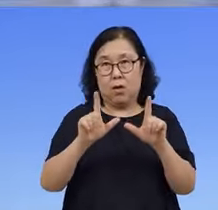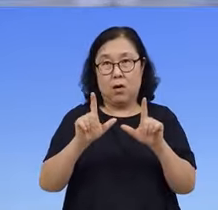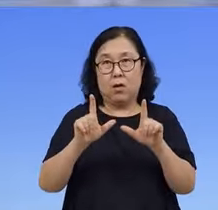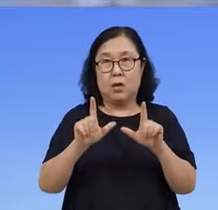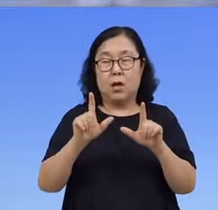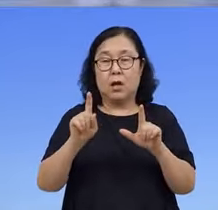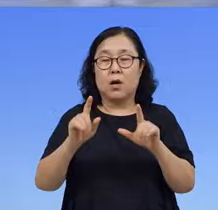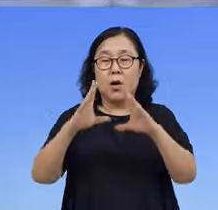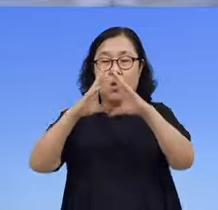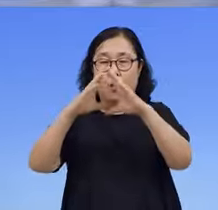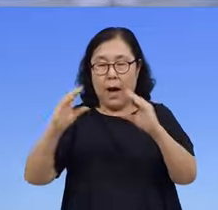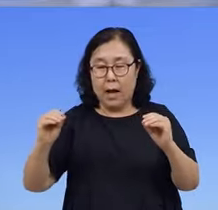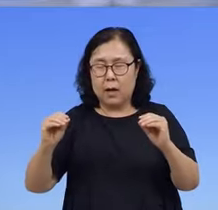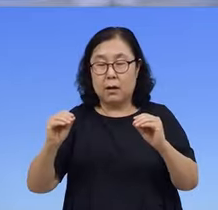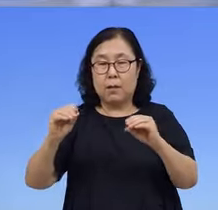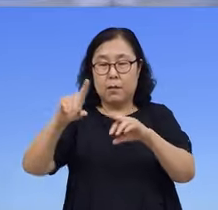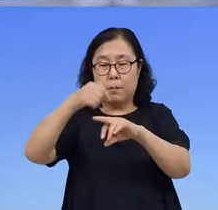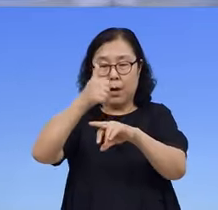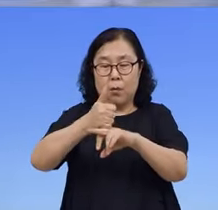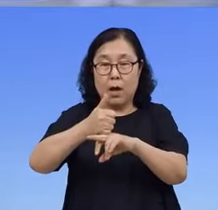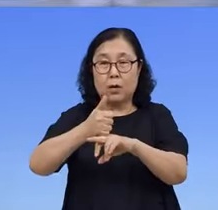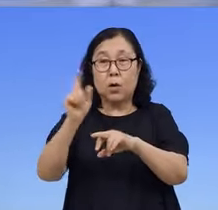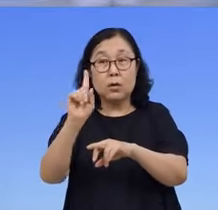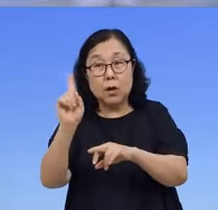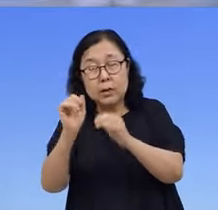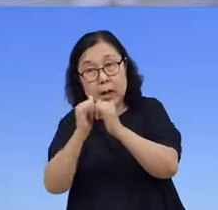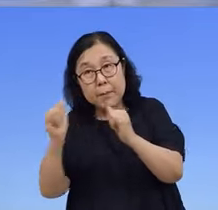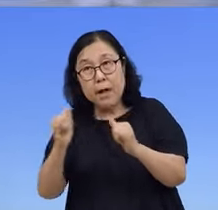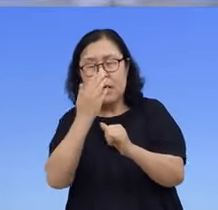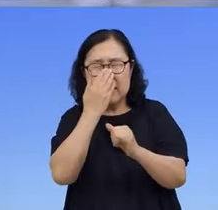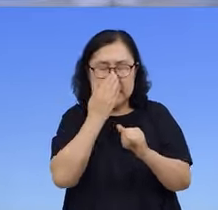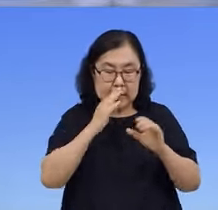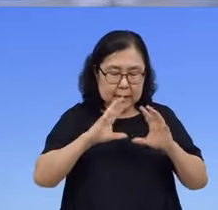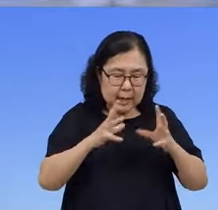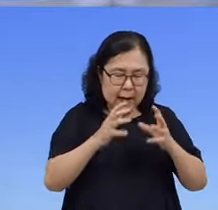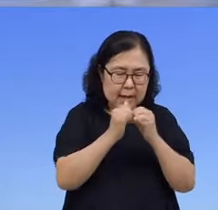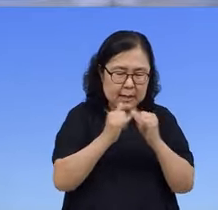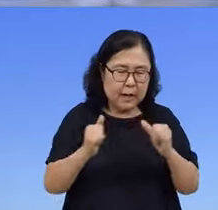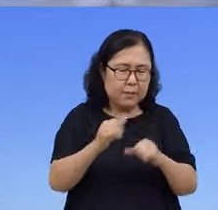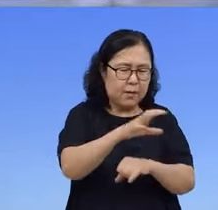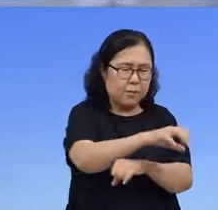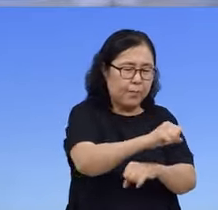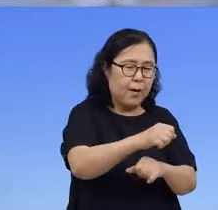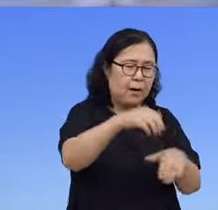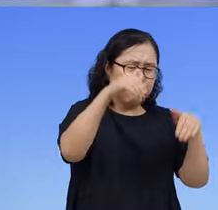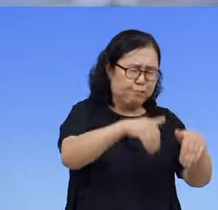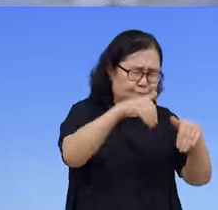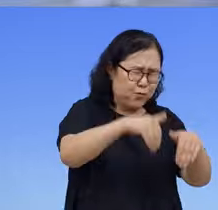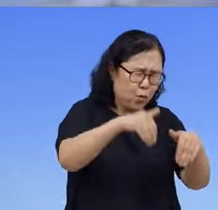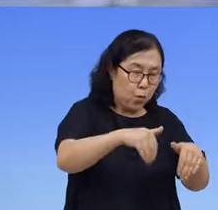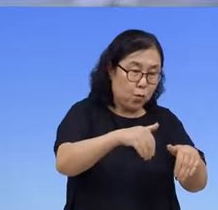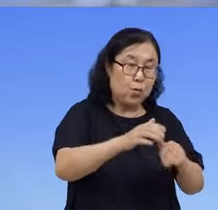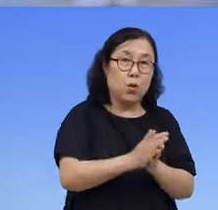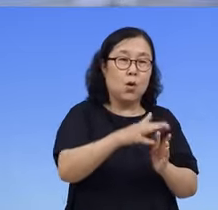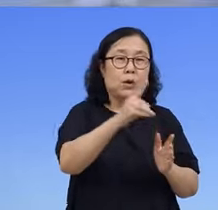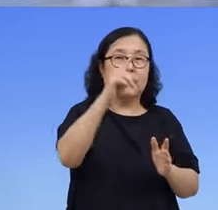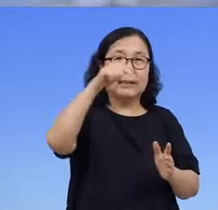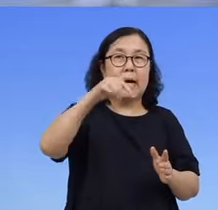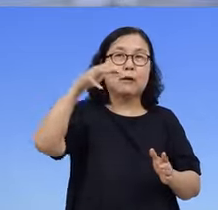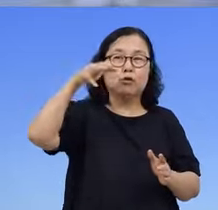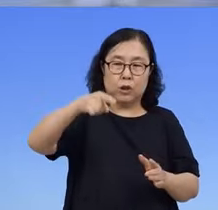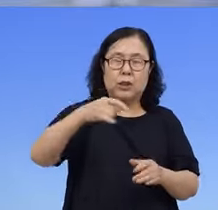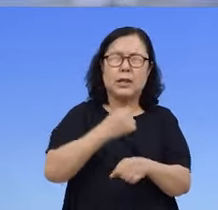않았습니까? 그런데 그 바로왕은 어떤 왕입니까? 한마디로 이스라엘 백성들을 착취하는 왕이에요. 끝간데